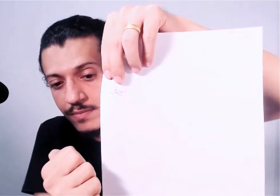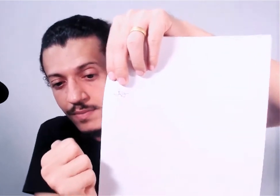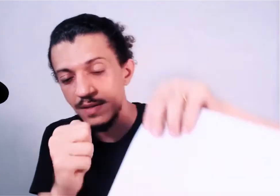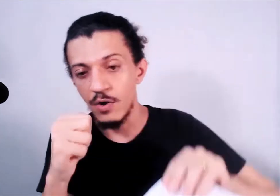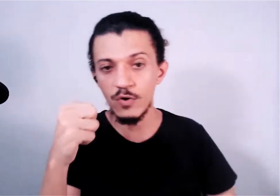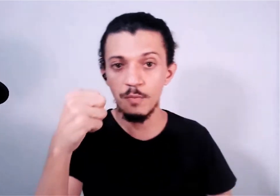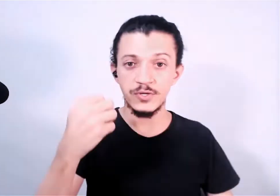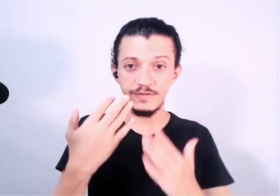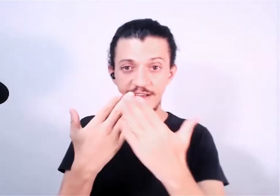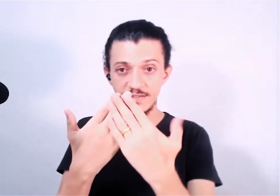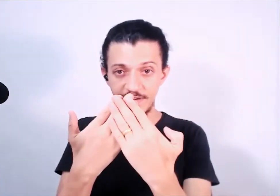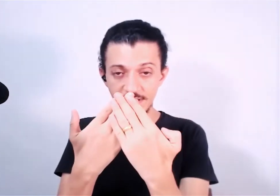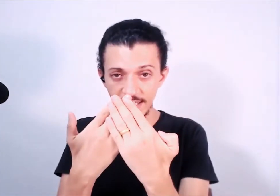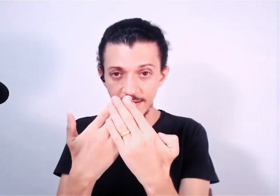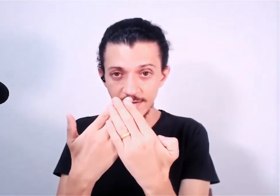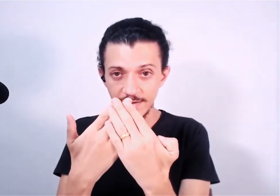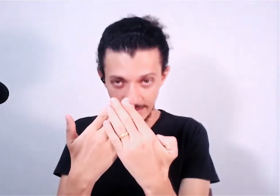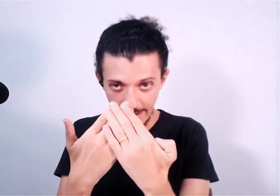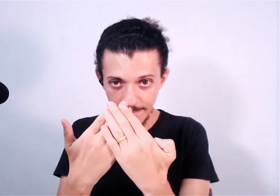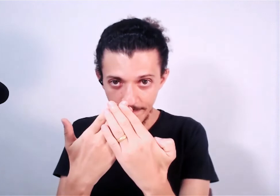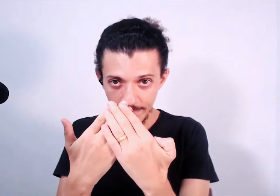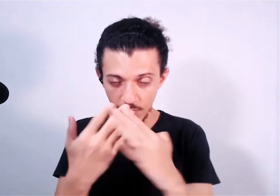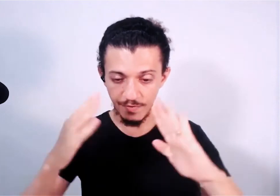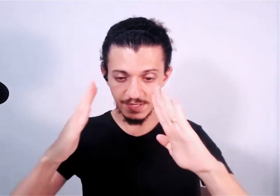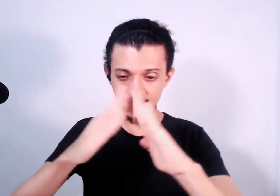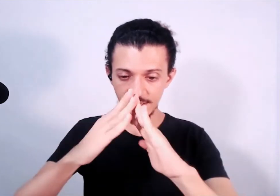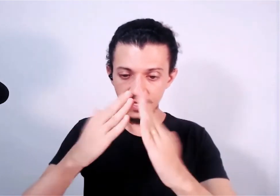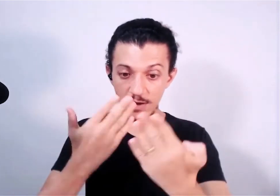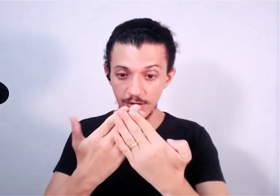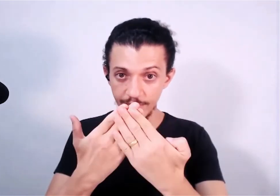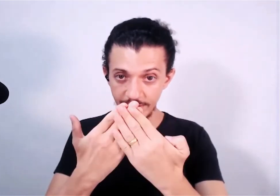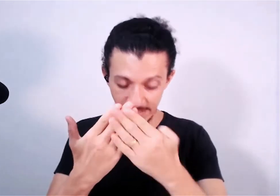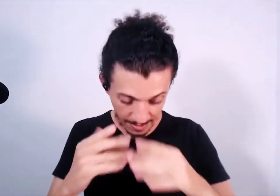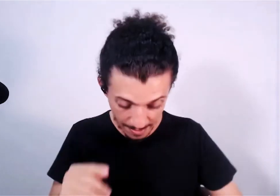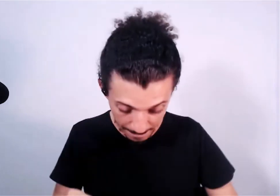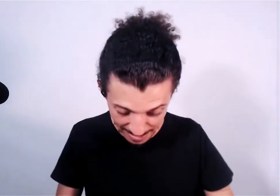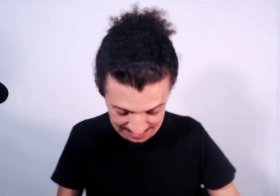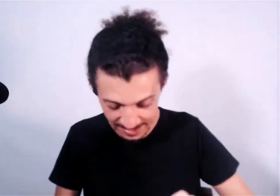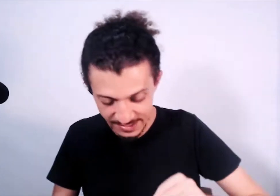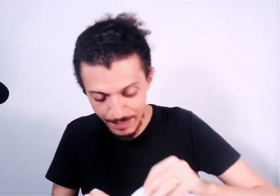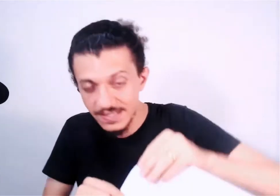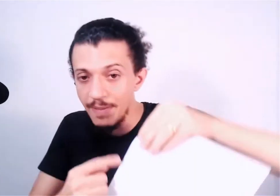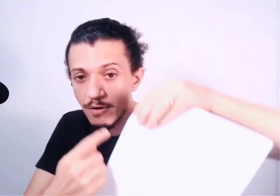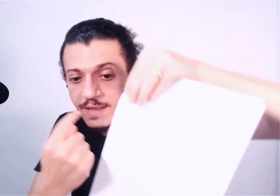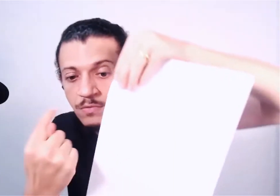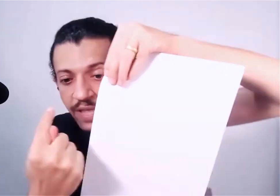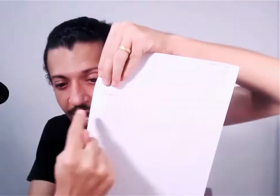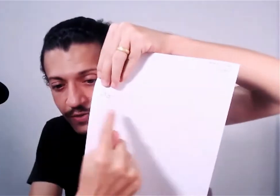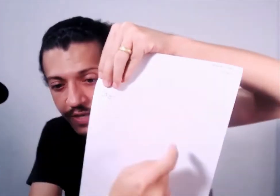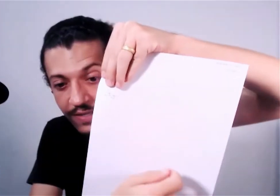Então, é como se eu estivesse vendo assim, né? Então, eu fiz assim e agora eu estou vendo assim. Mas, você percebeu que tem um traço aqui em